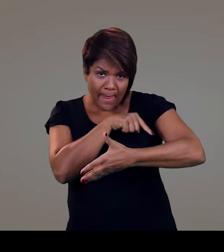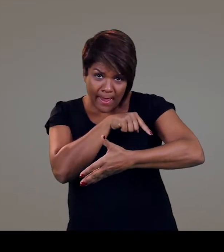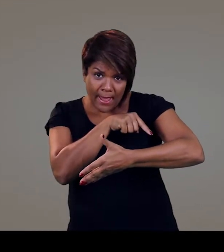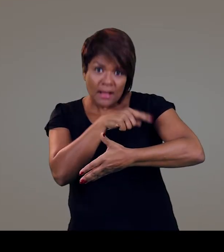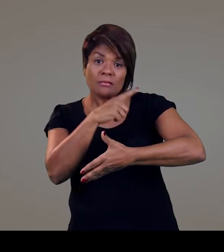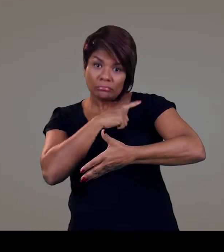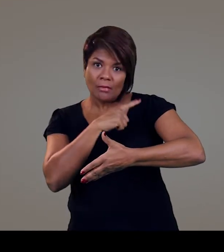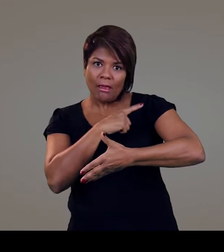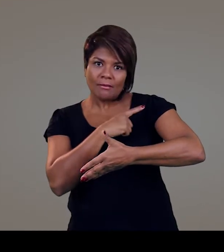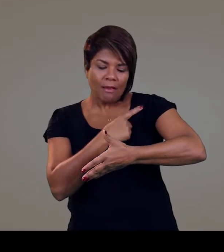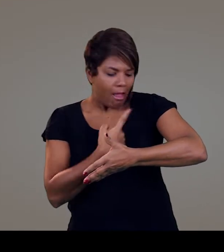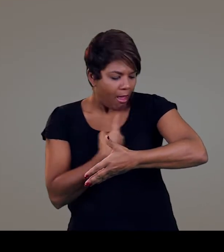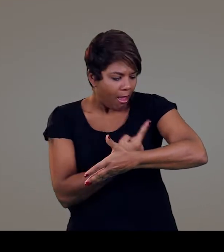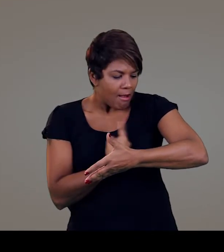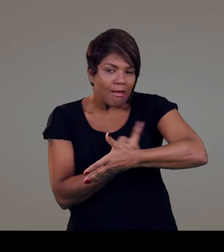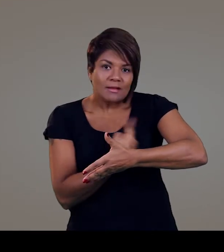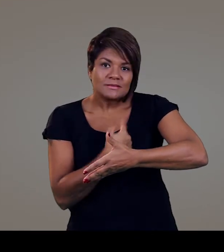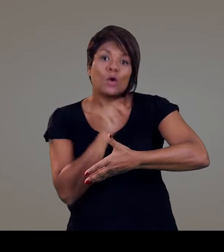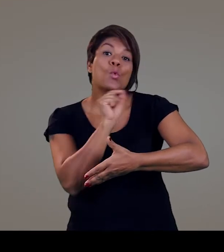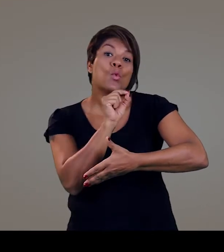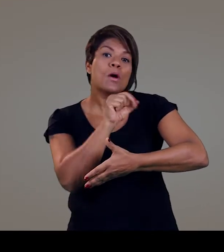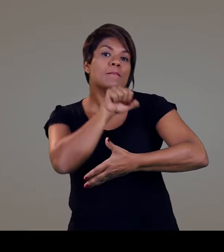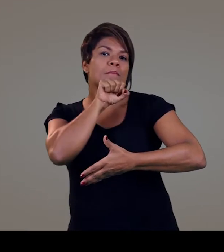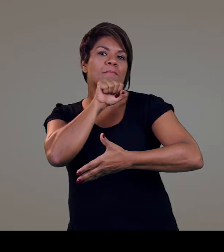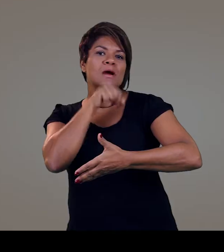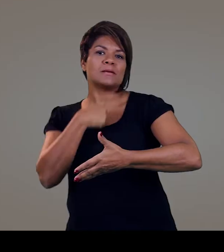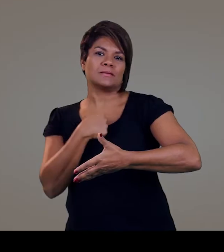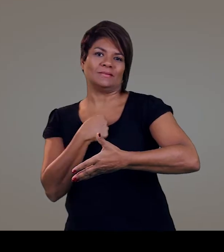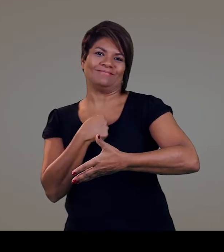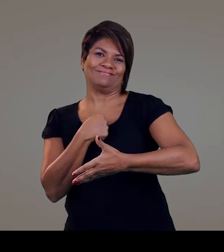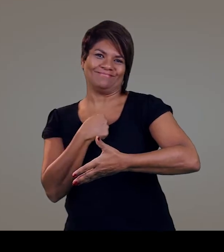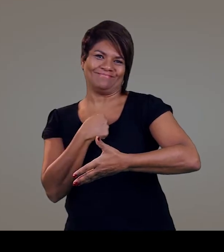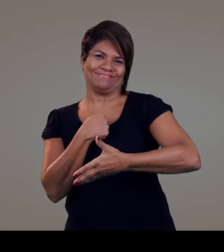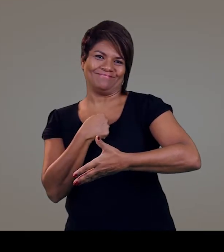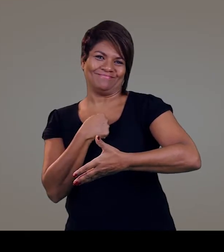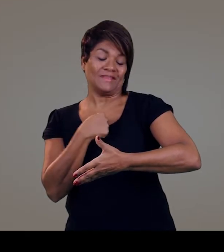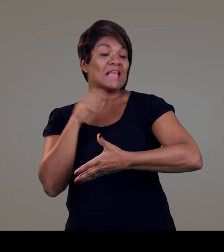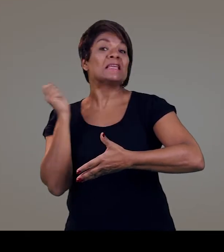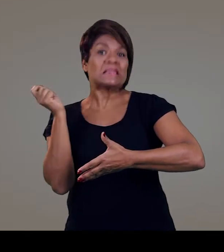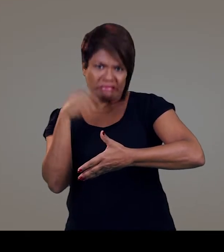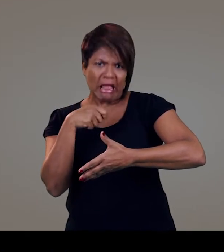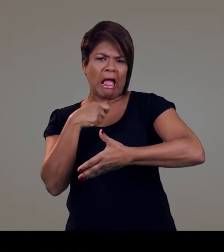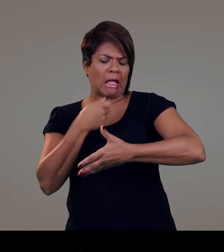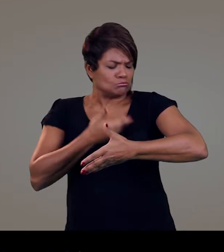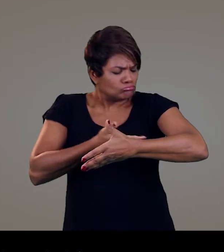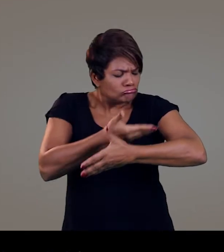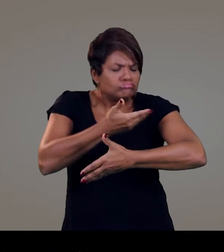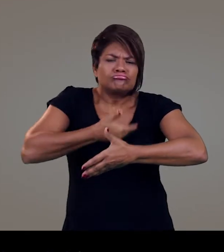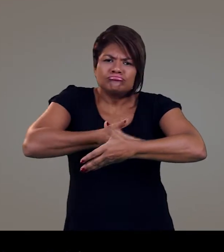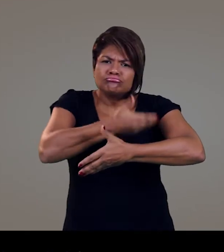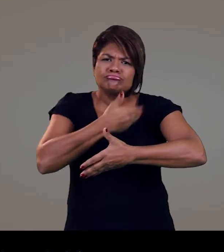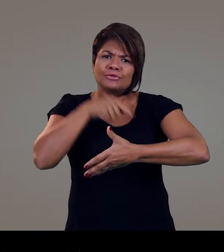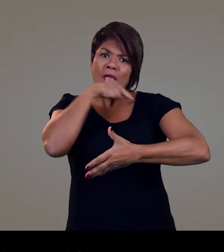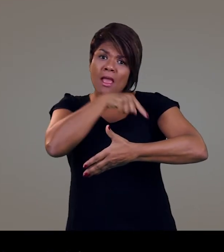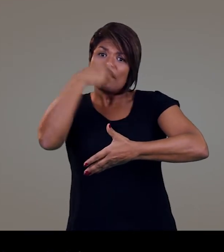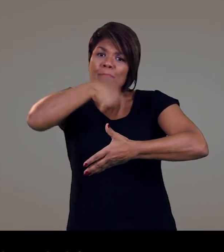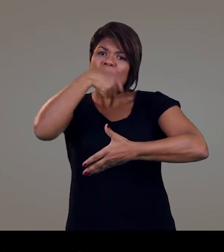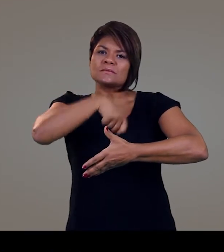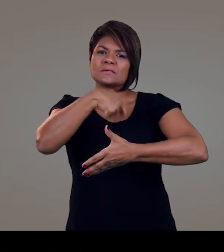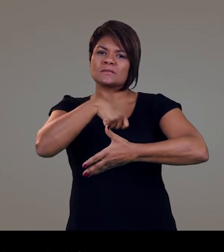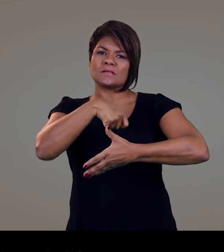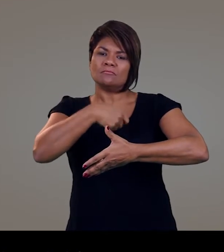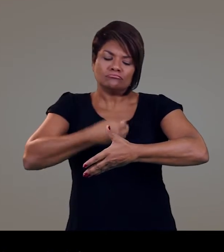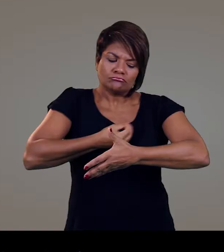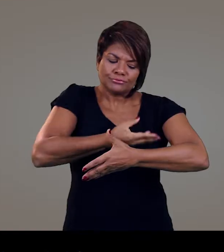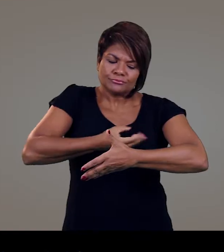relação com a mãe que dá conta das necessidades básicas dele, né? E isso é o que